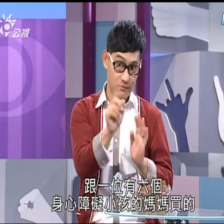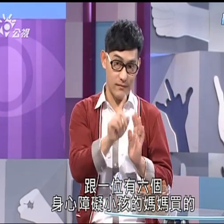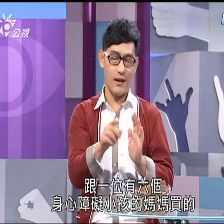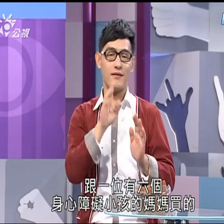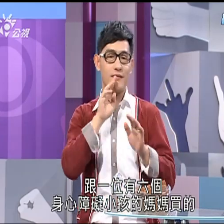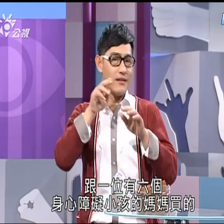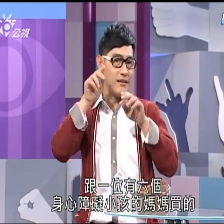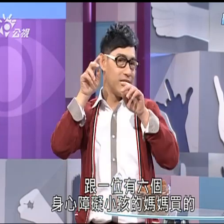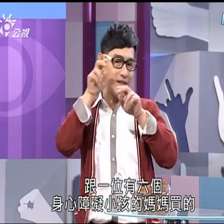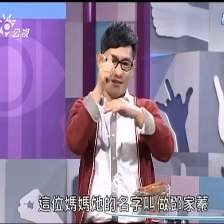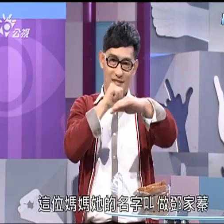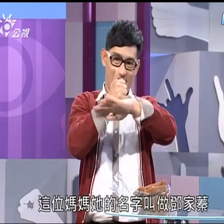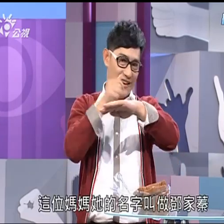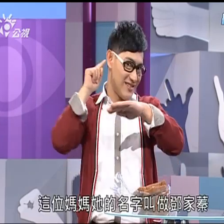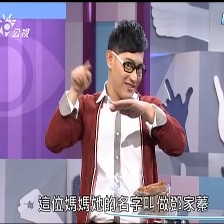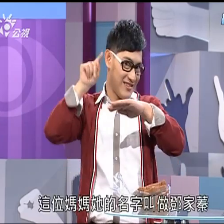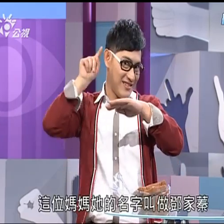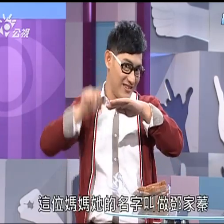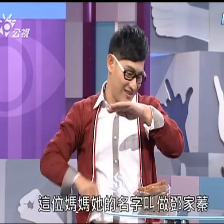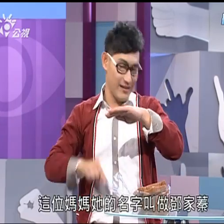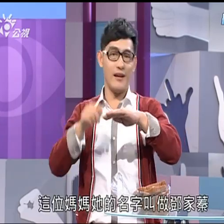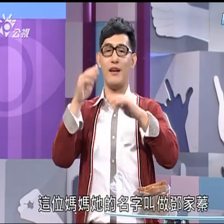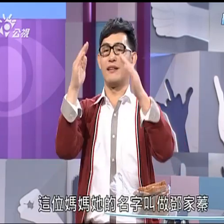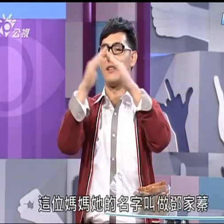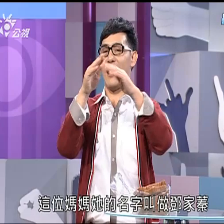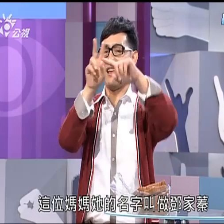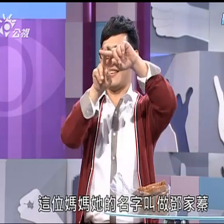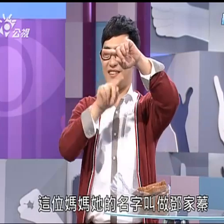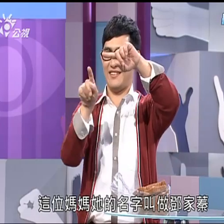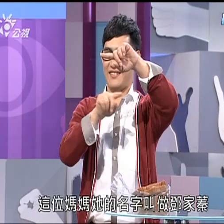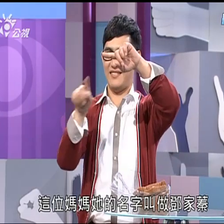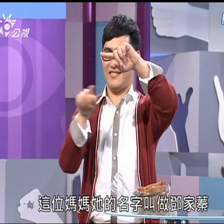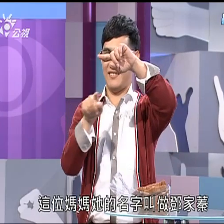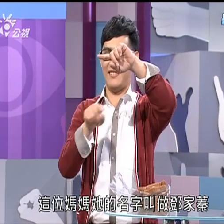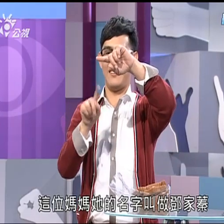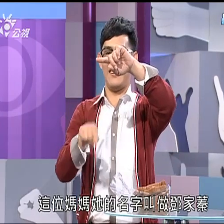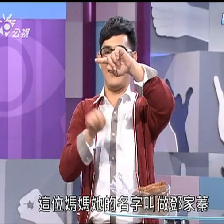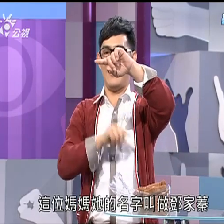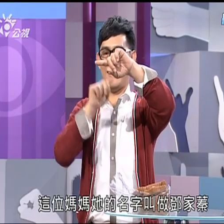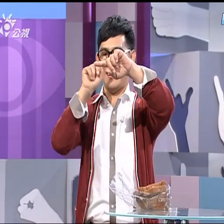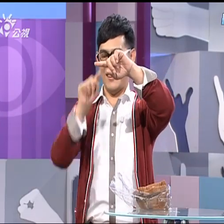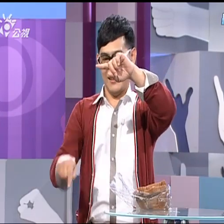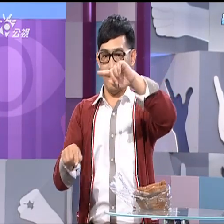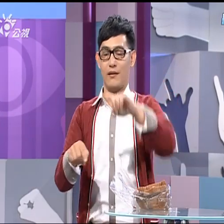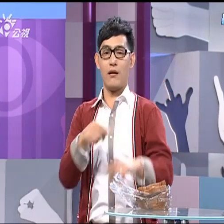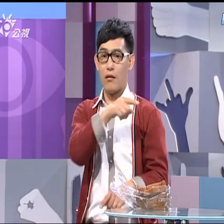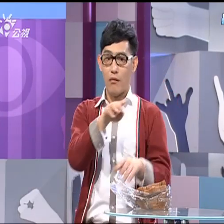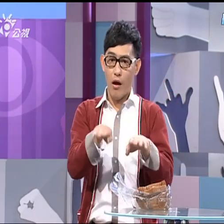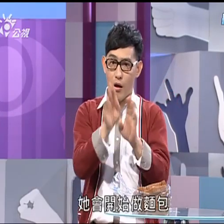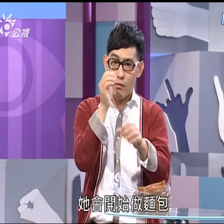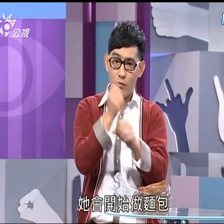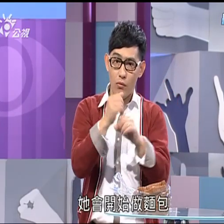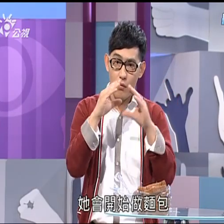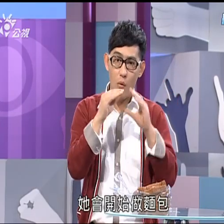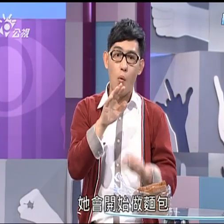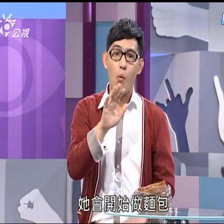的。这位妈妈呢，她的名字叫做邓家珍。他会开始做面包